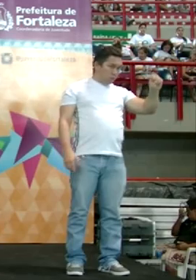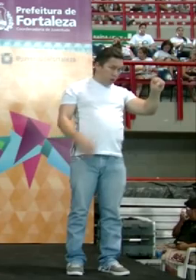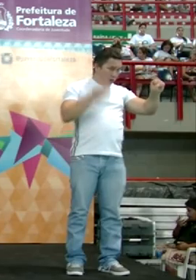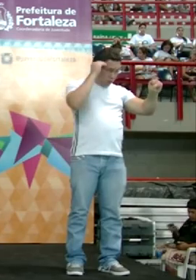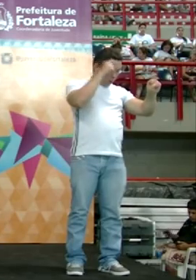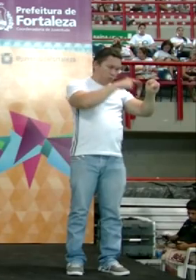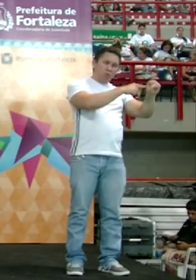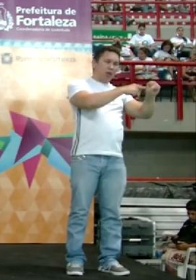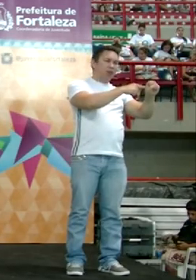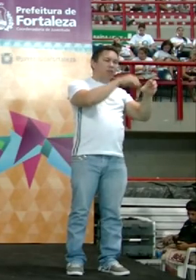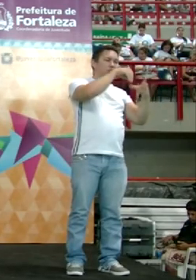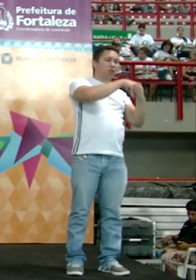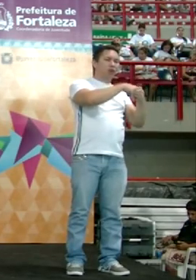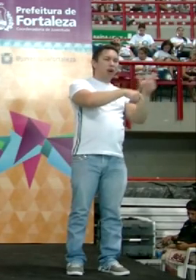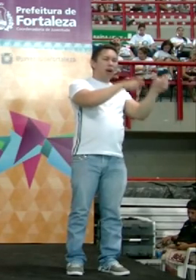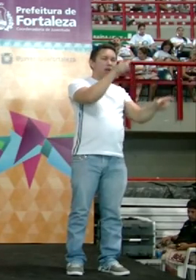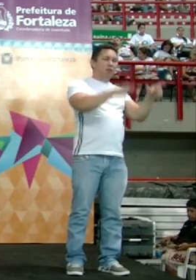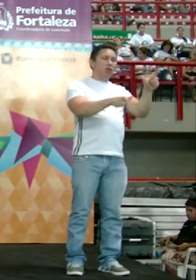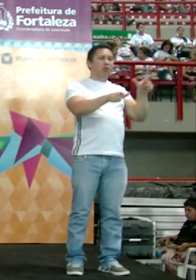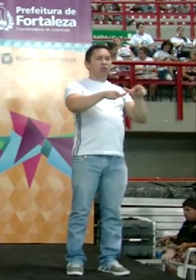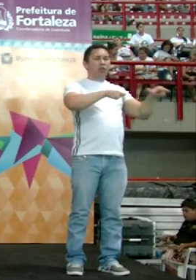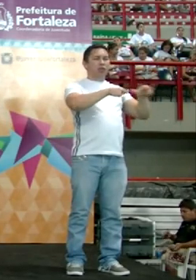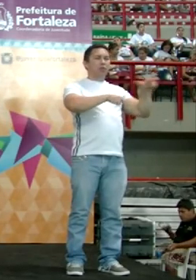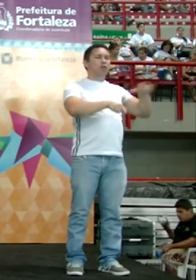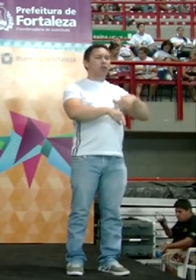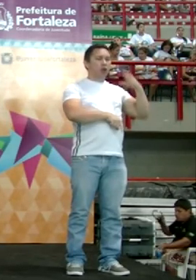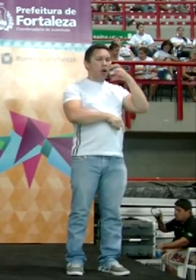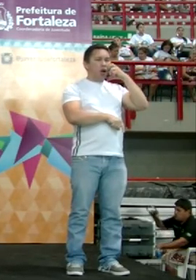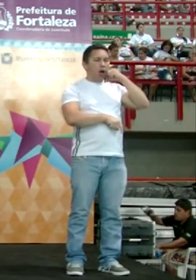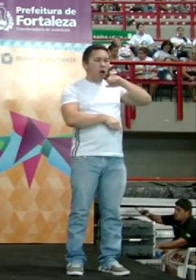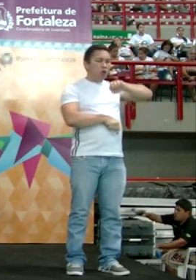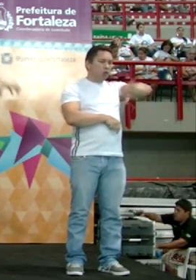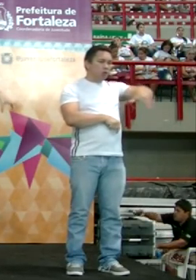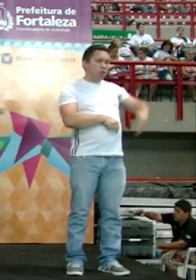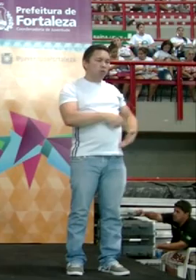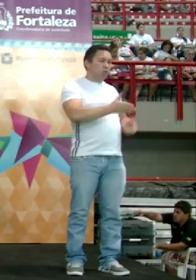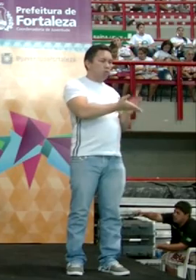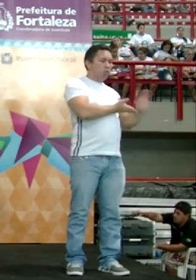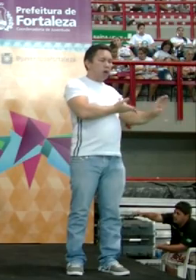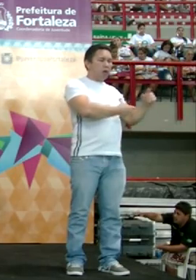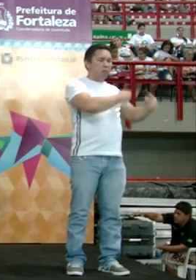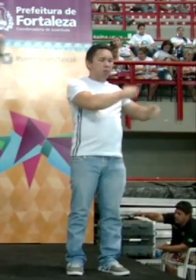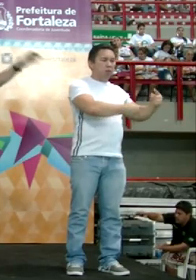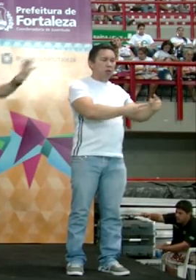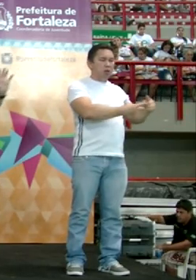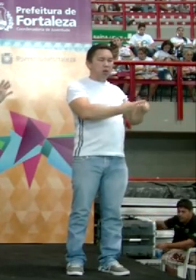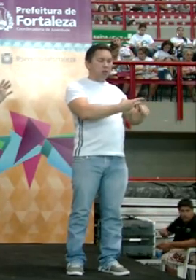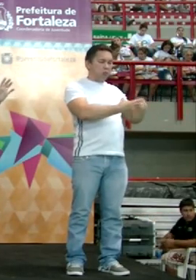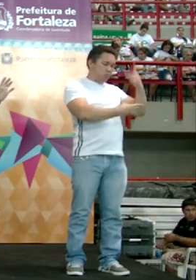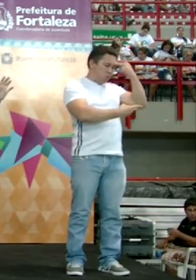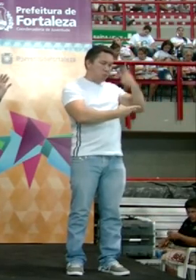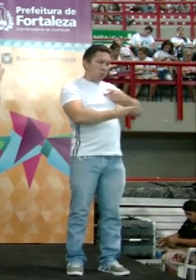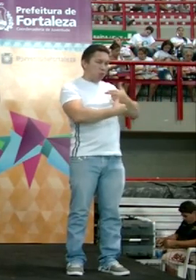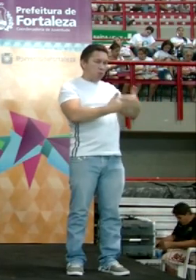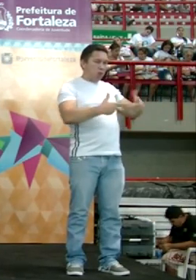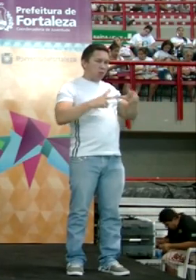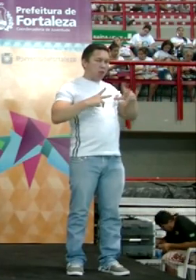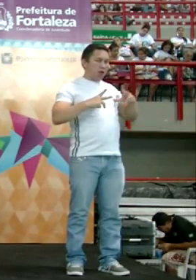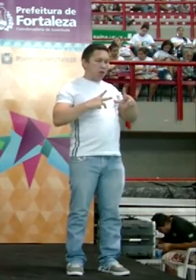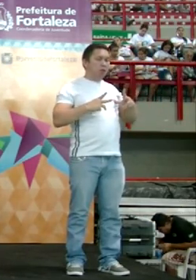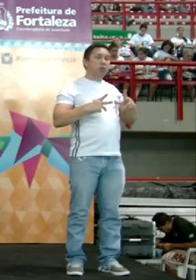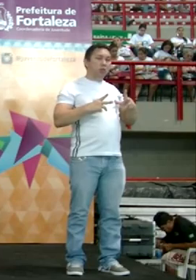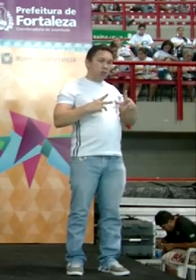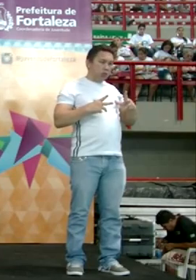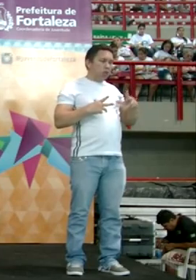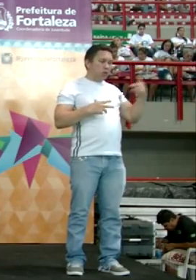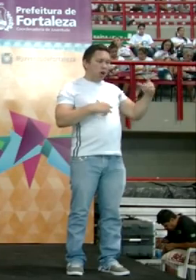pessoas que estiveram na Petrobras é que desviaram dinheiro da Petrobras para financiar campanhas políticas, por interesse próprio. A